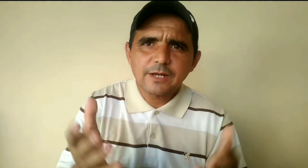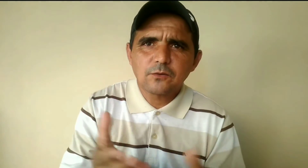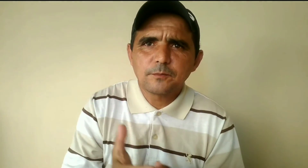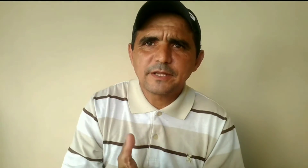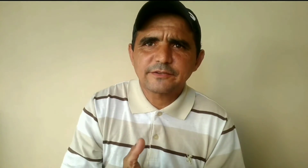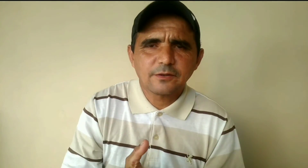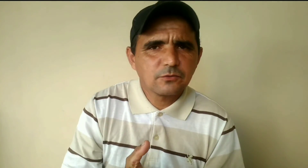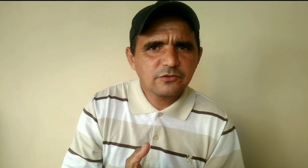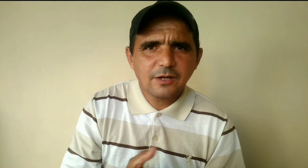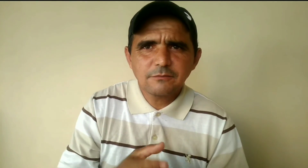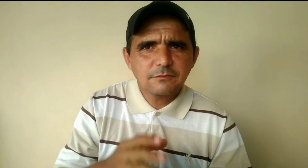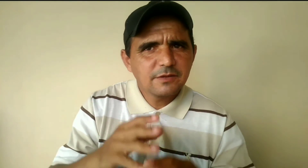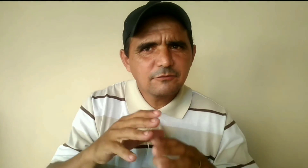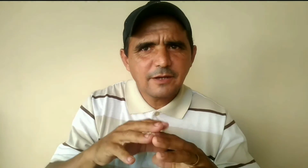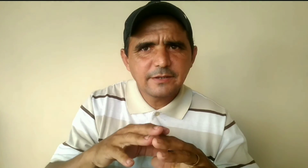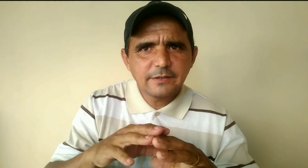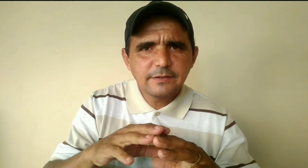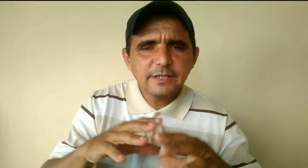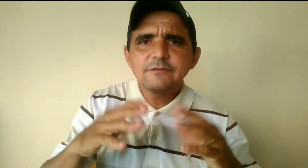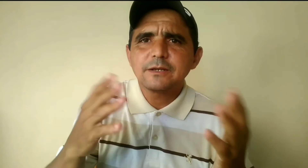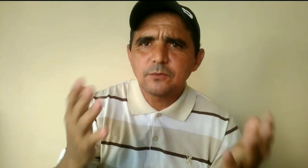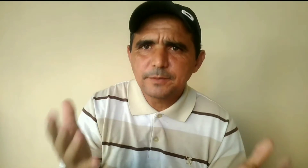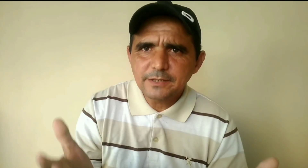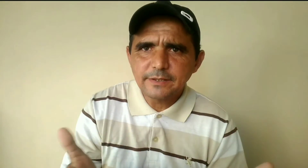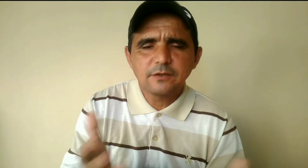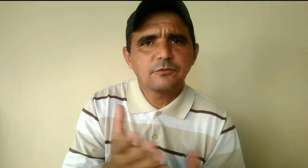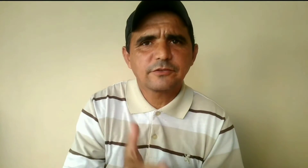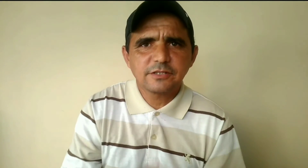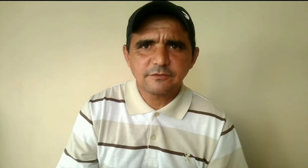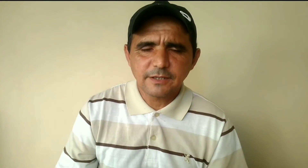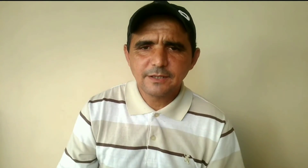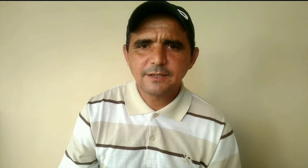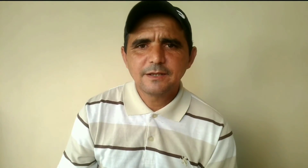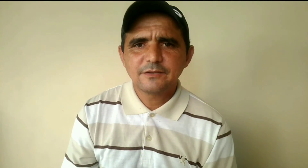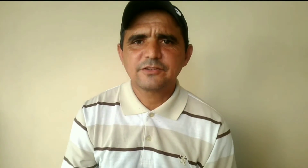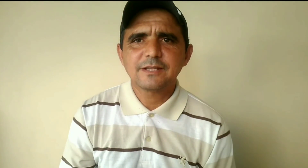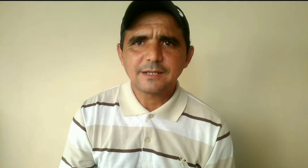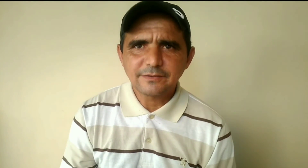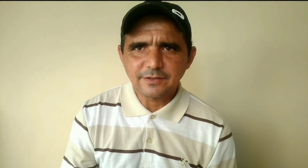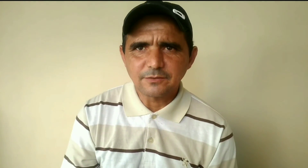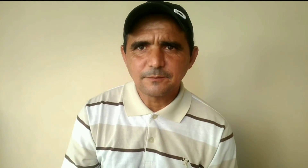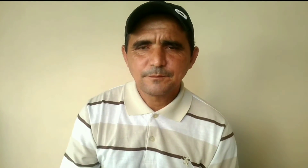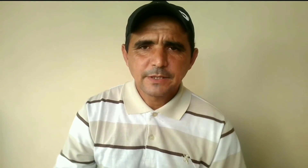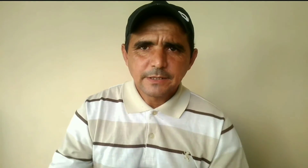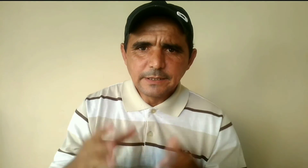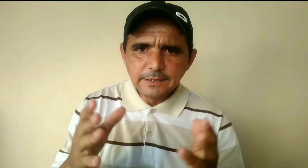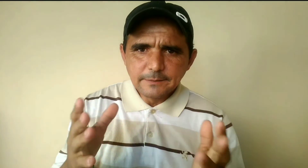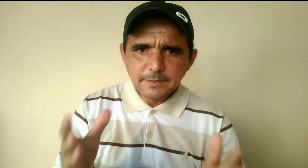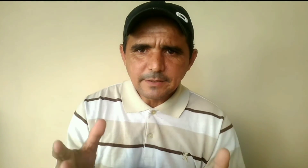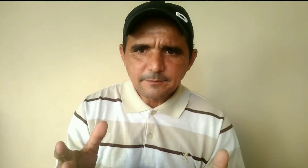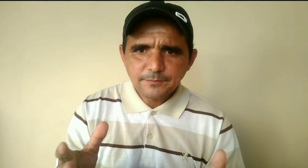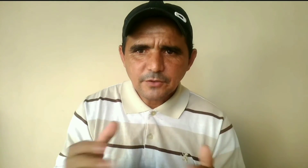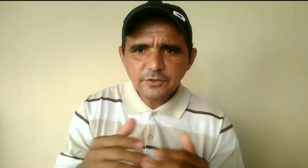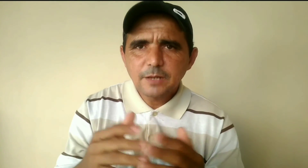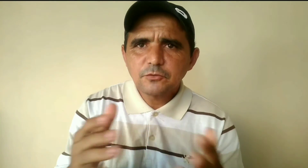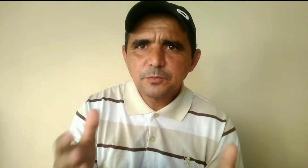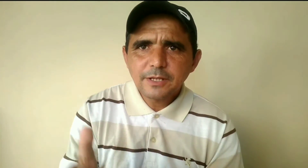dificultar a compreensão do sinal, ninguém vai compreender quando você estiver sinalizando. Bem, nós ficamos por